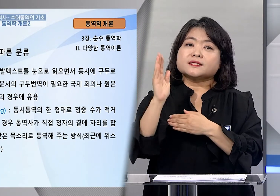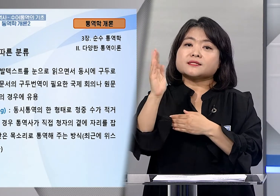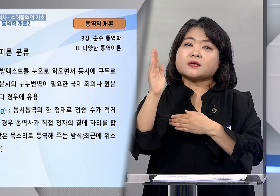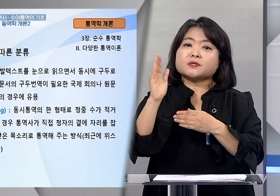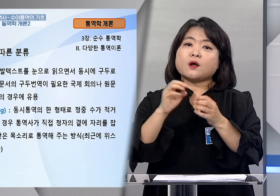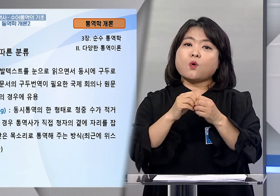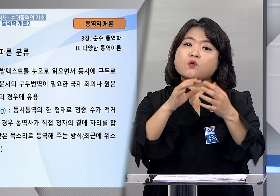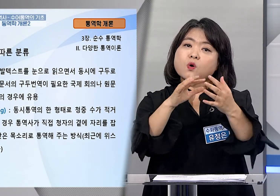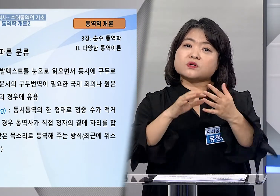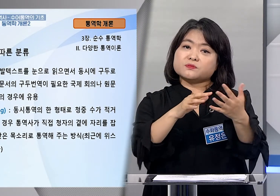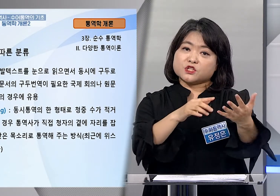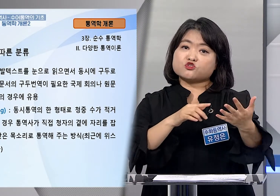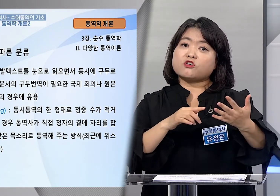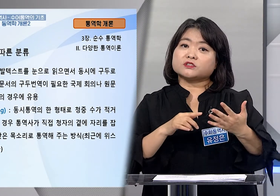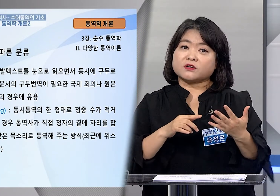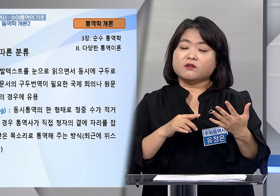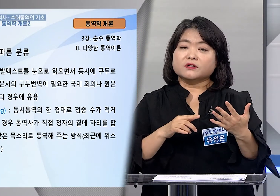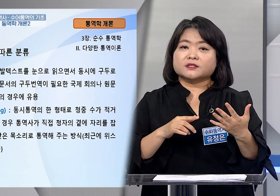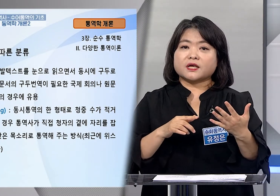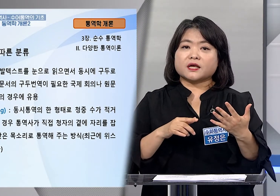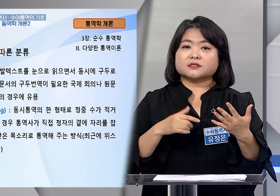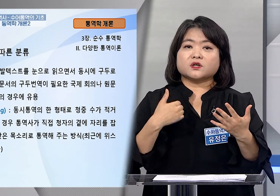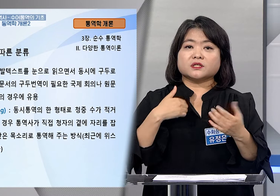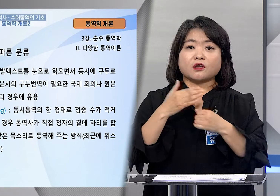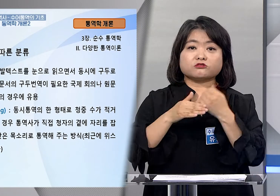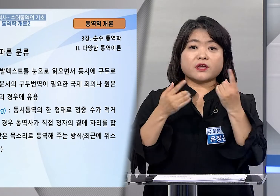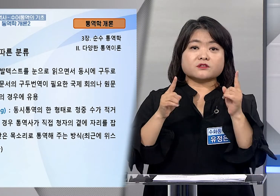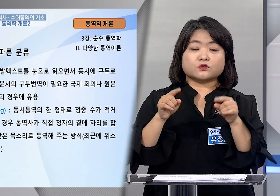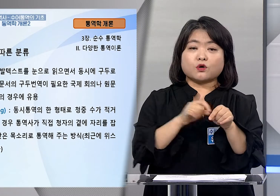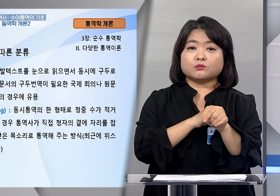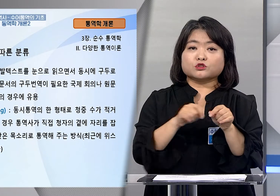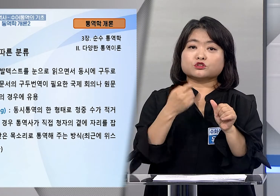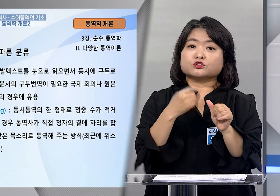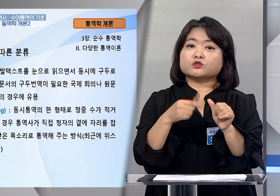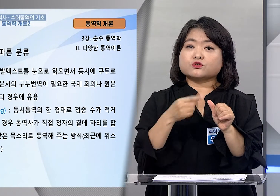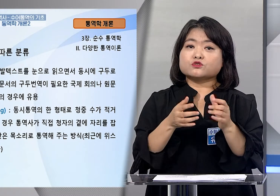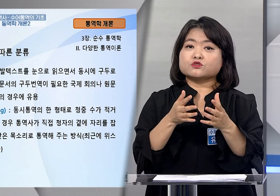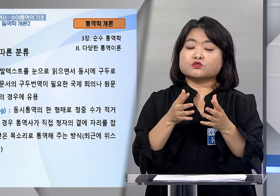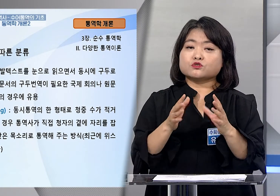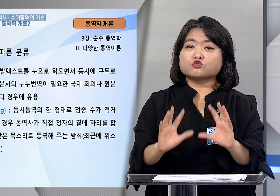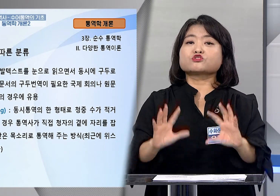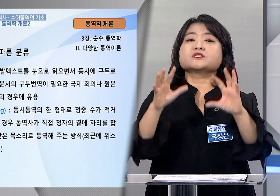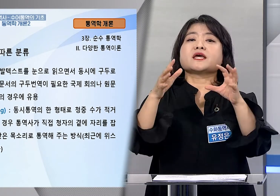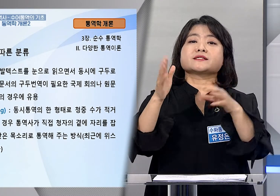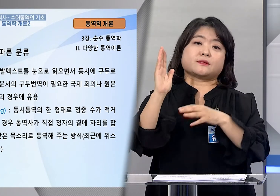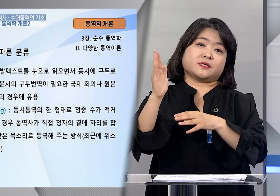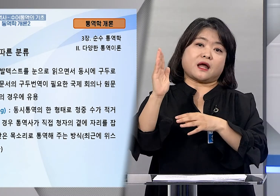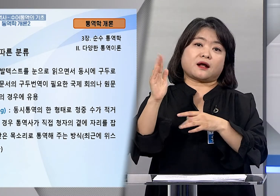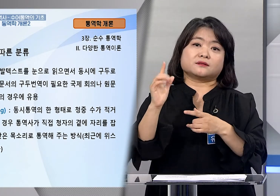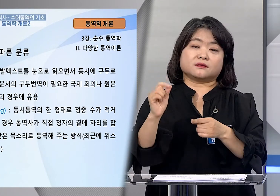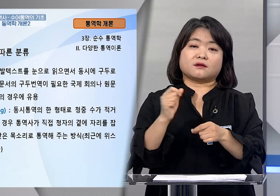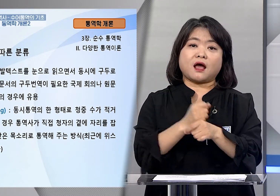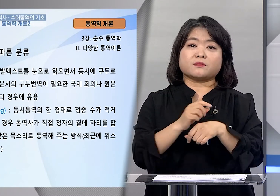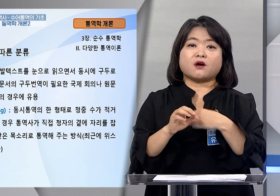세미나 원고를 미리 주거든요. 저희 대구대에서도 특수교육 국제세미나 같은 걸 하면